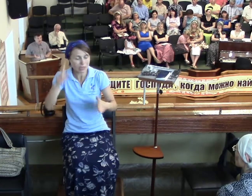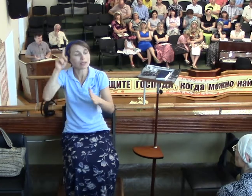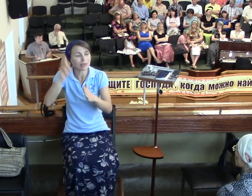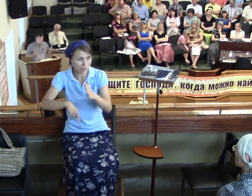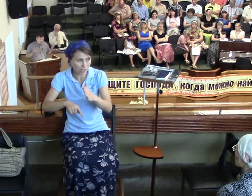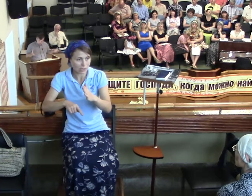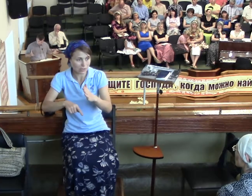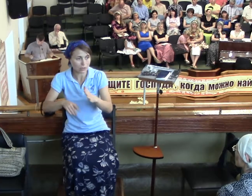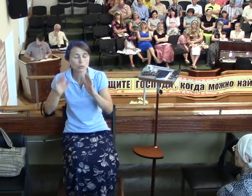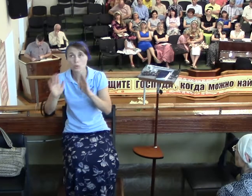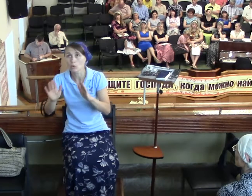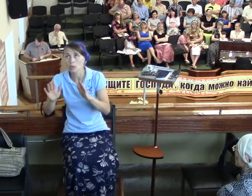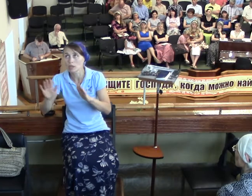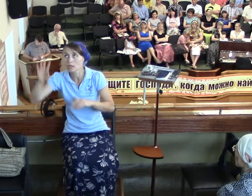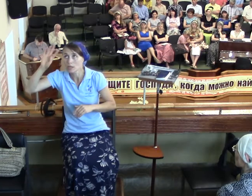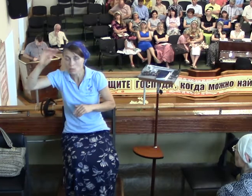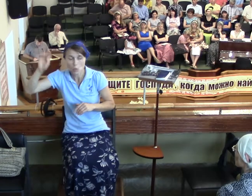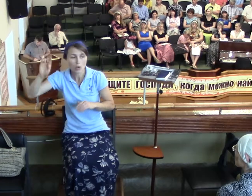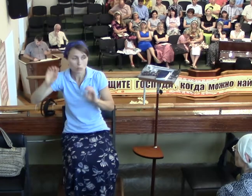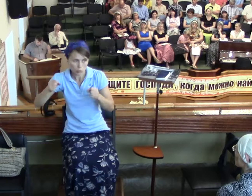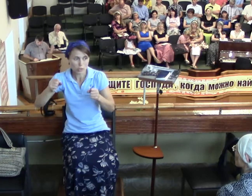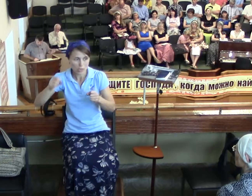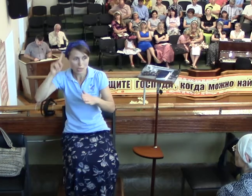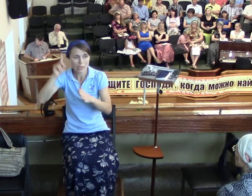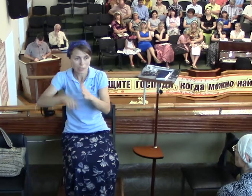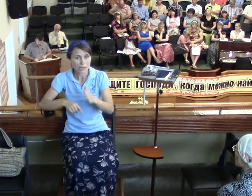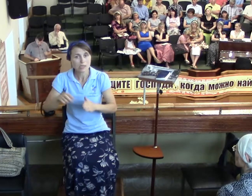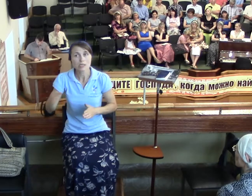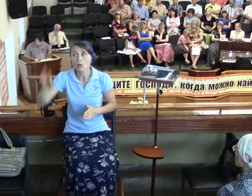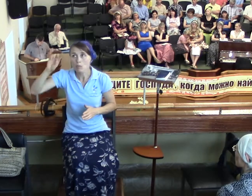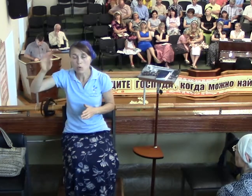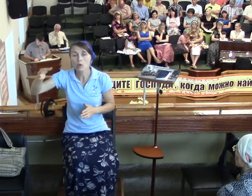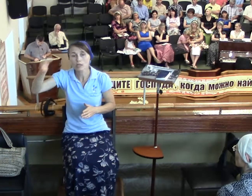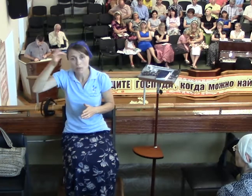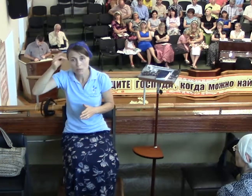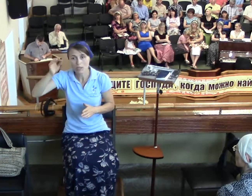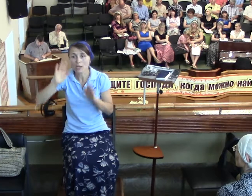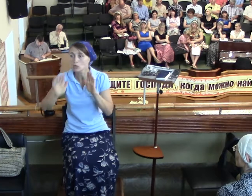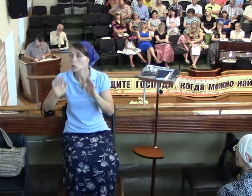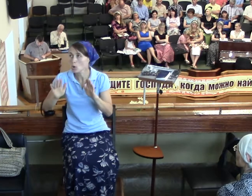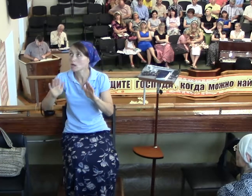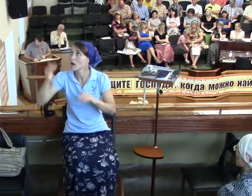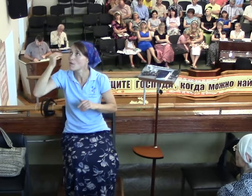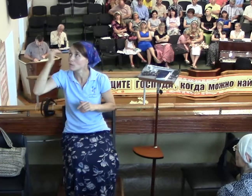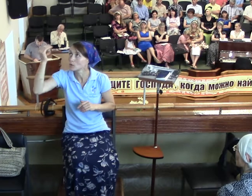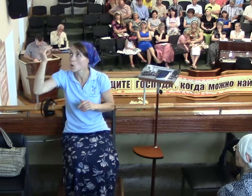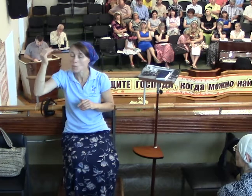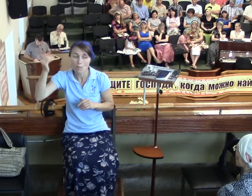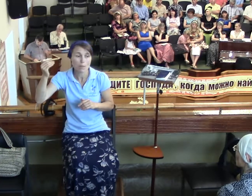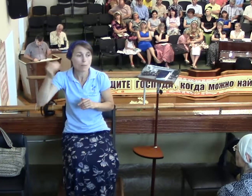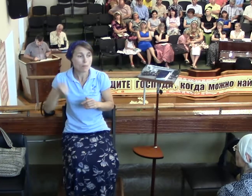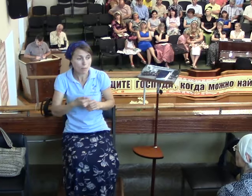имеем общение, на которого также можем положиться в жизни. Но Бог напоминает нам, что только в нем мы имеем покой.